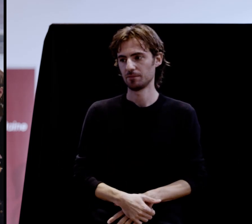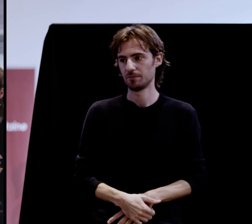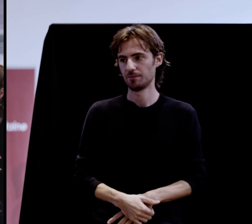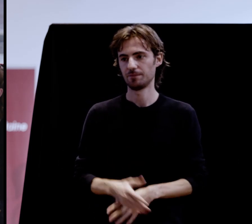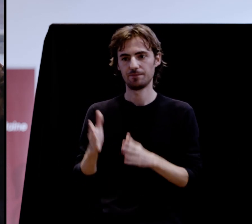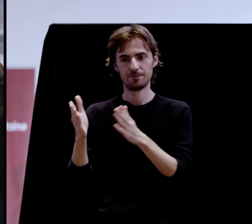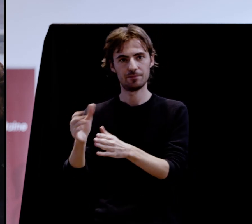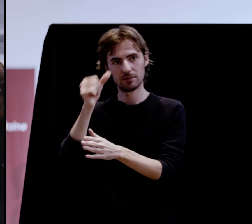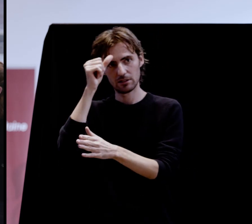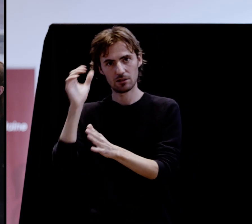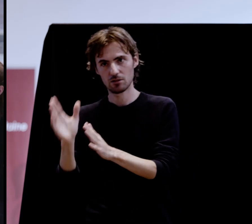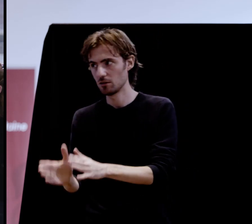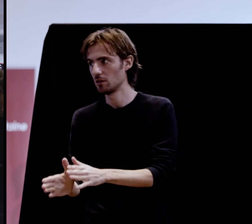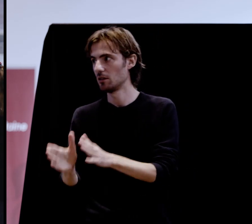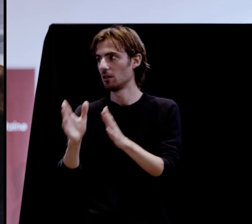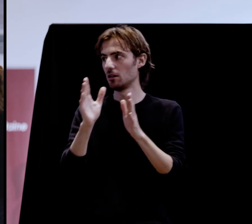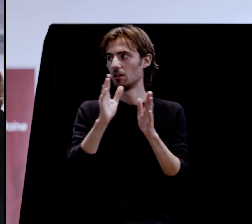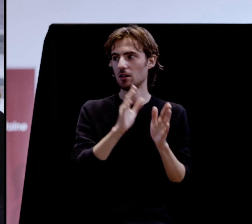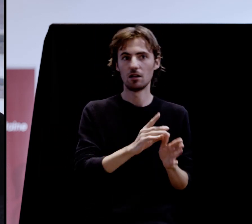Pour la fille, je vais...